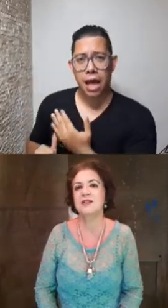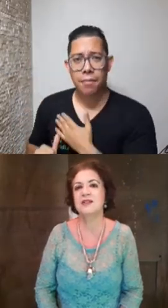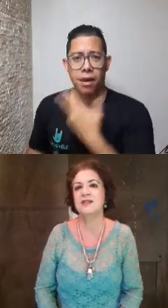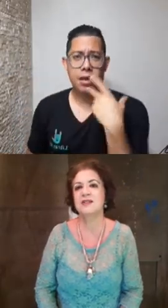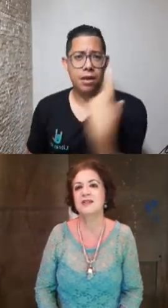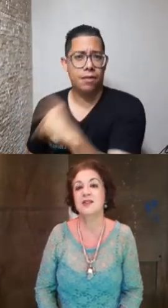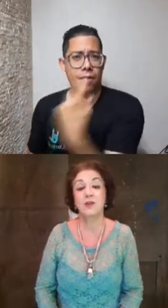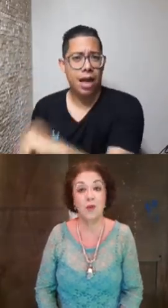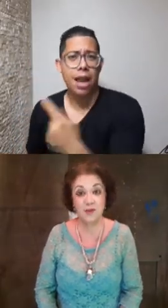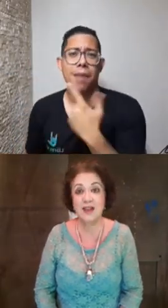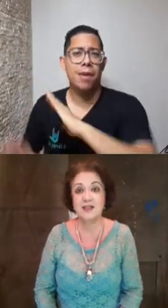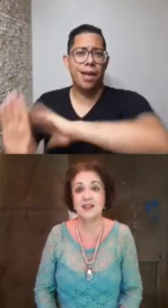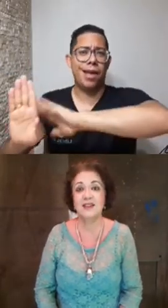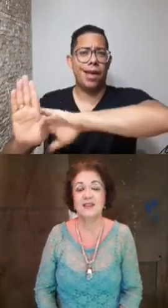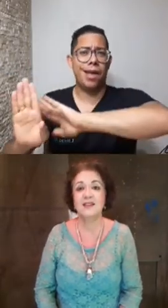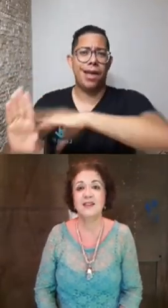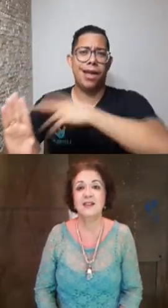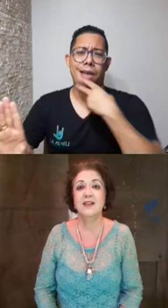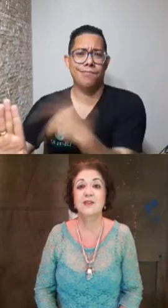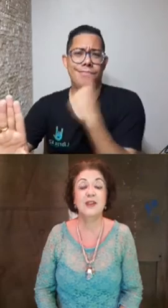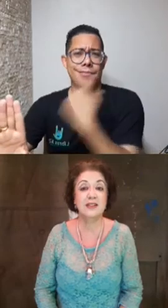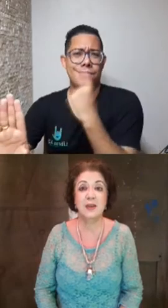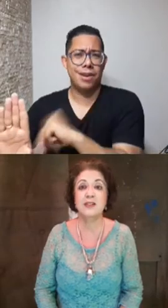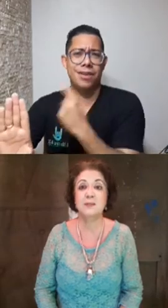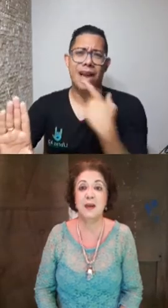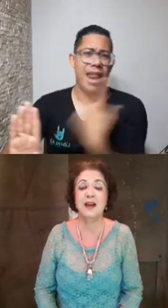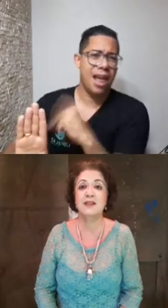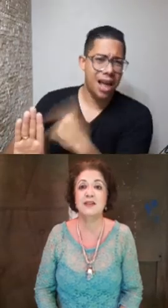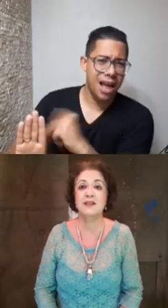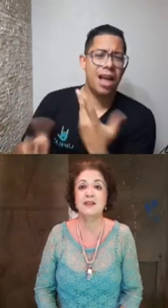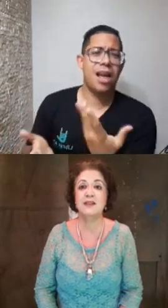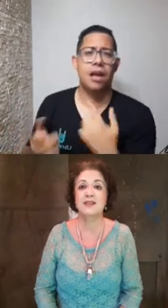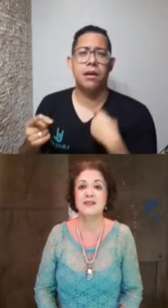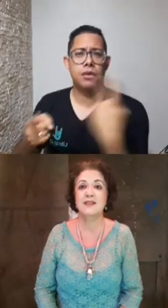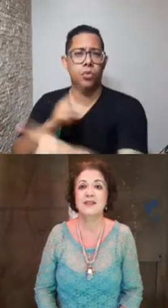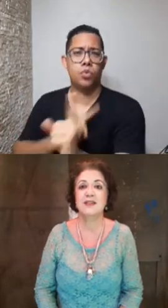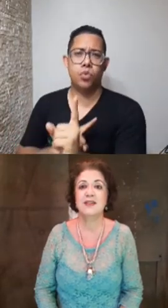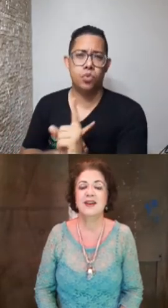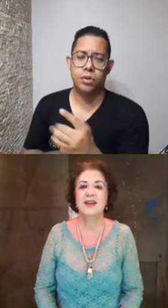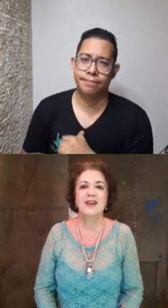costas. Conversem, façam as pazes.